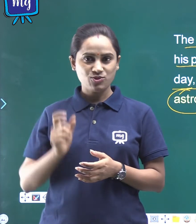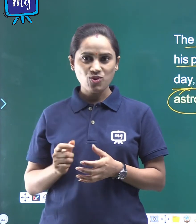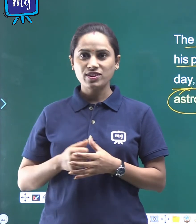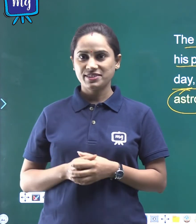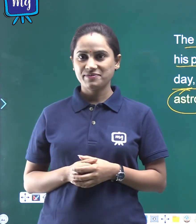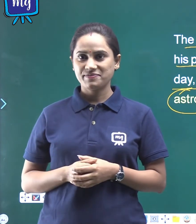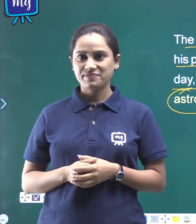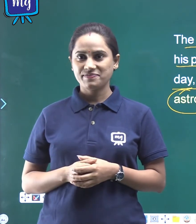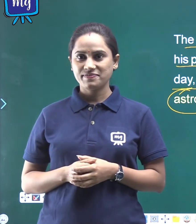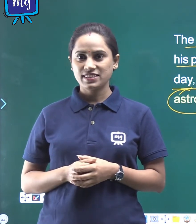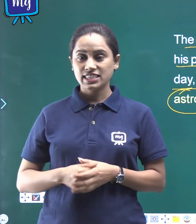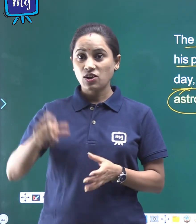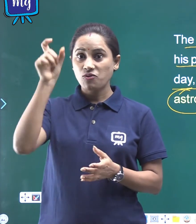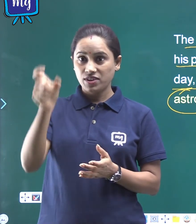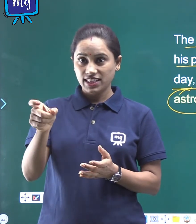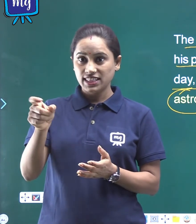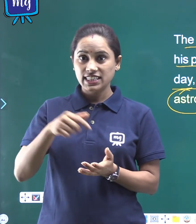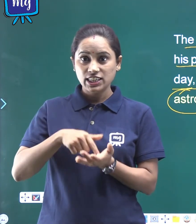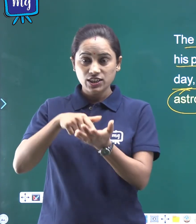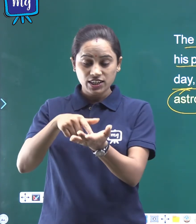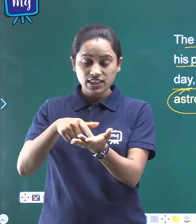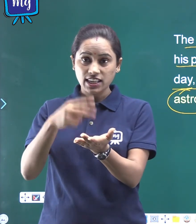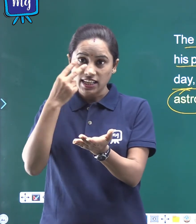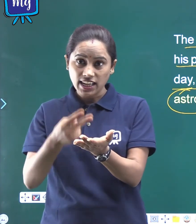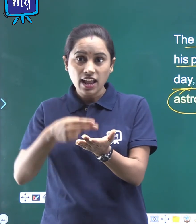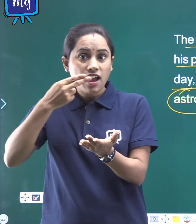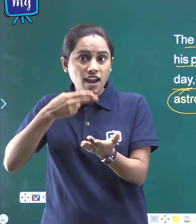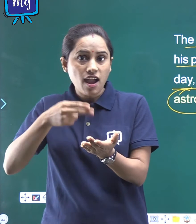astrologer, ज्योतिषी.